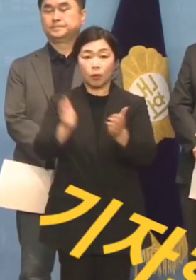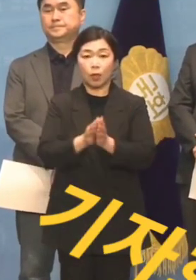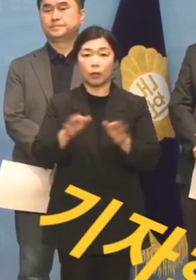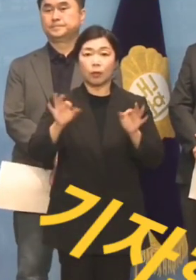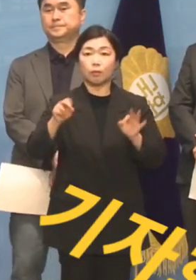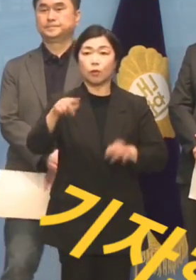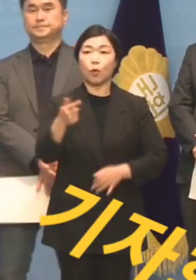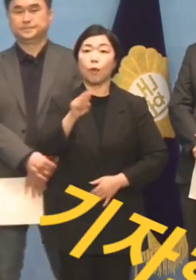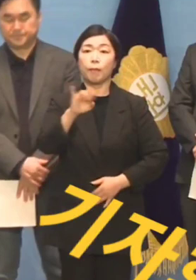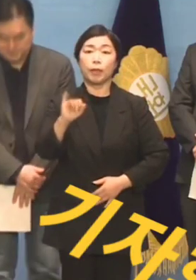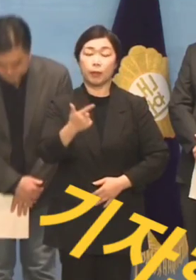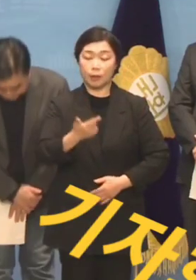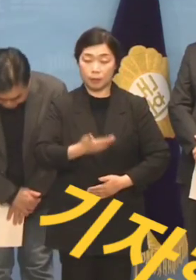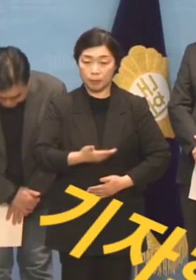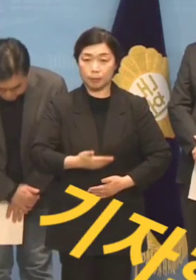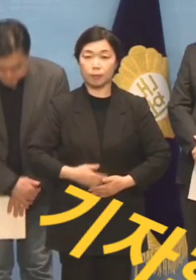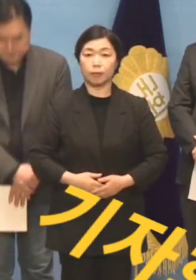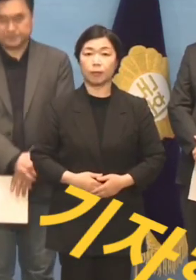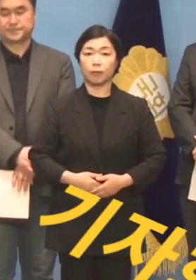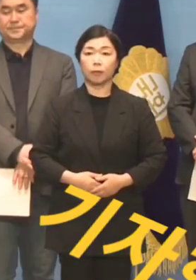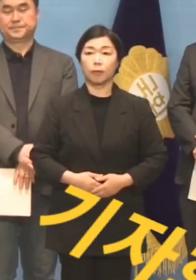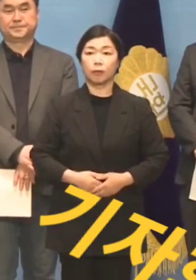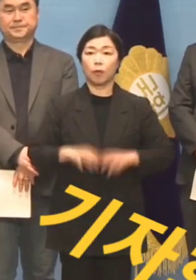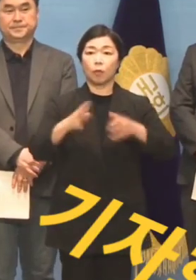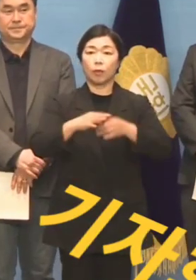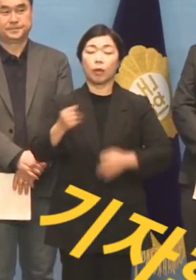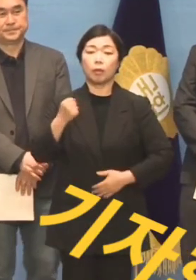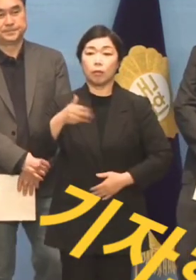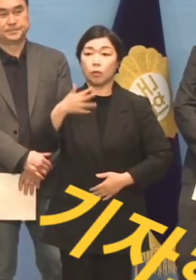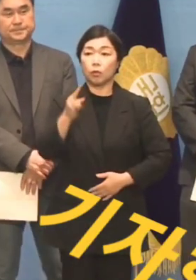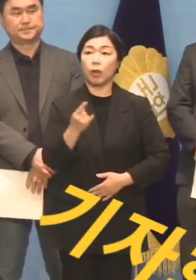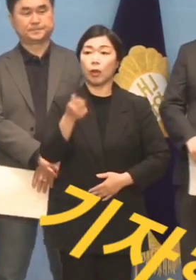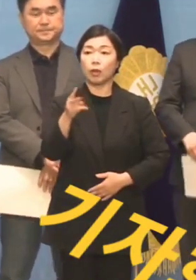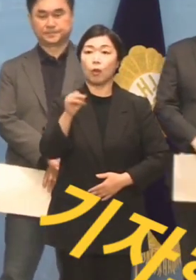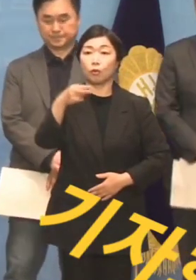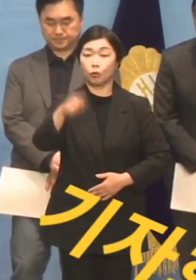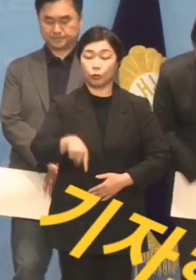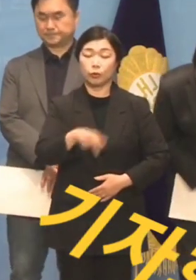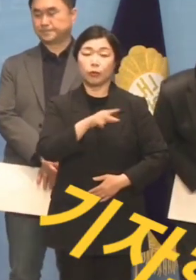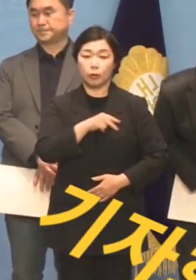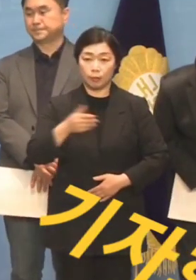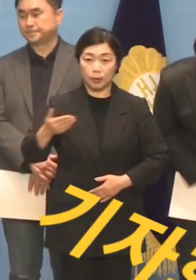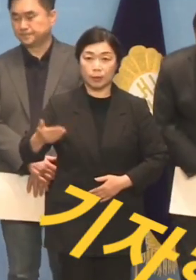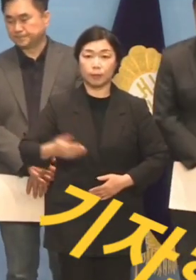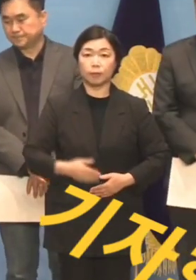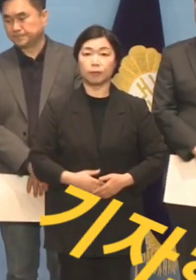민주당 김종민 의원님이십니다. 국민의힘 최형두 의원님이십니다.